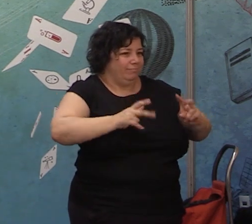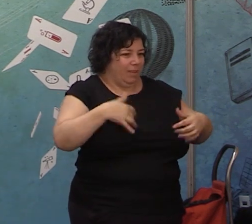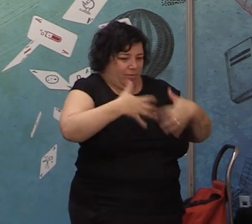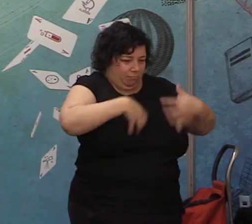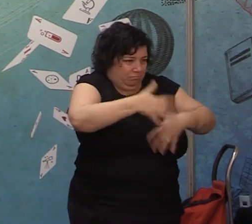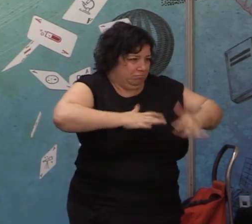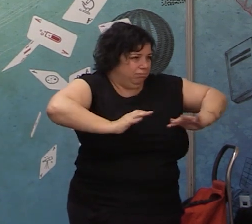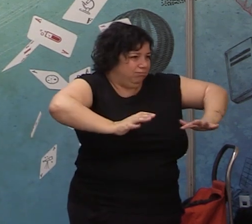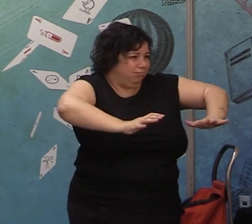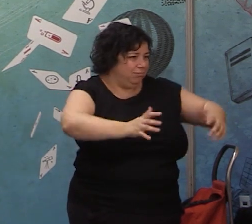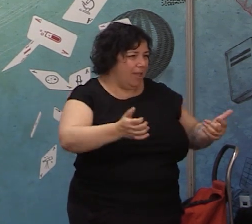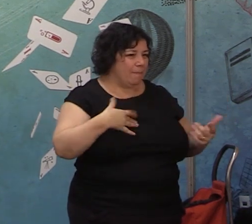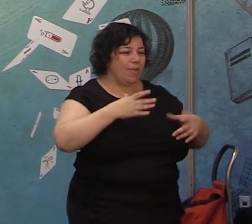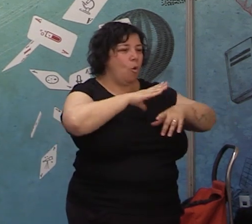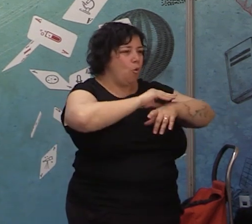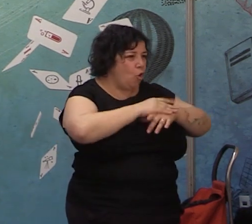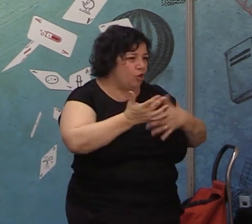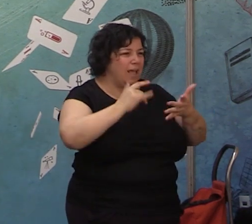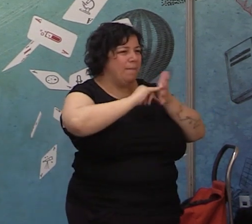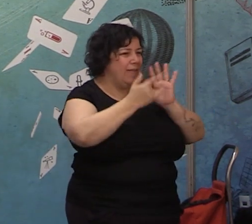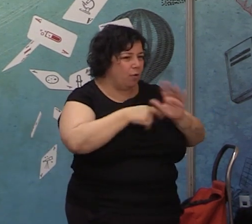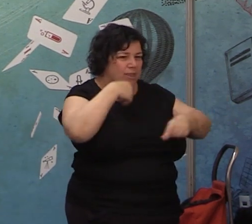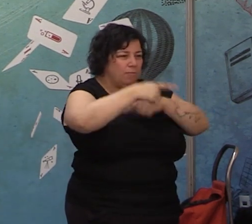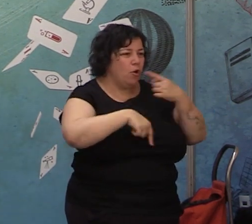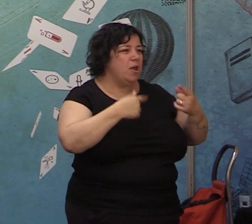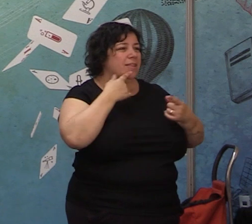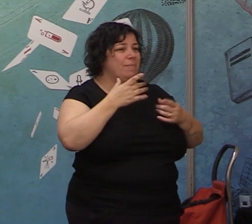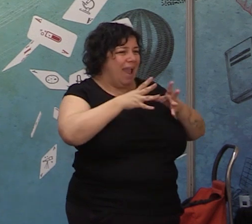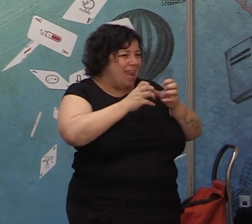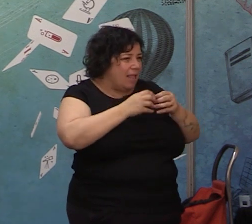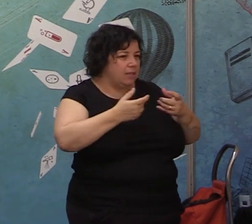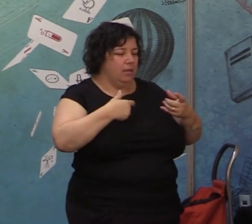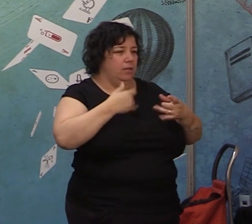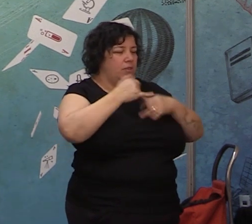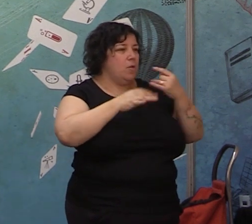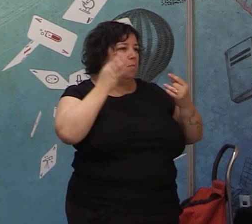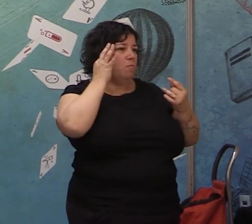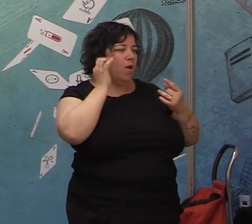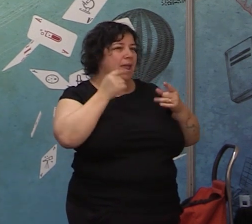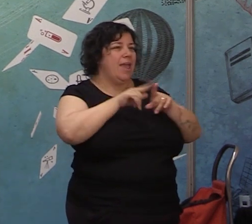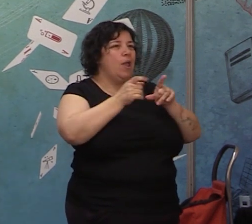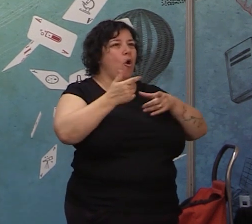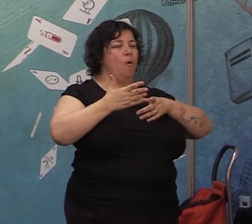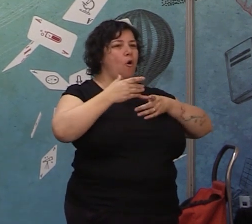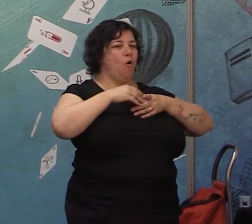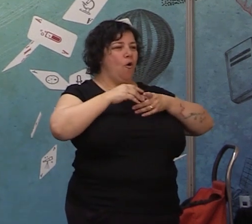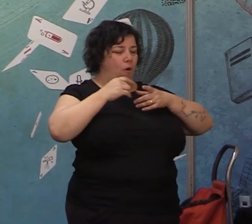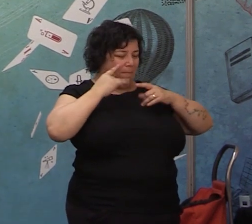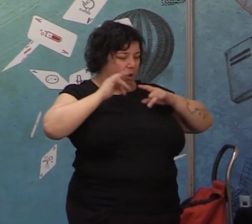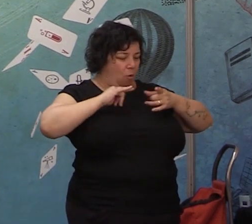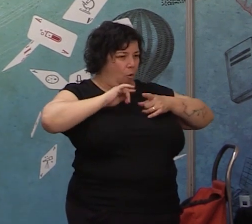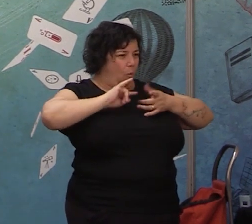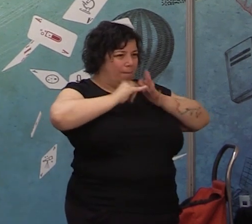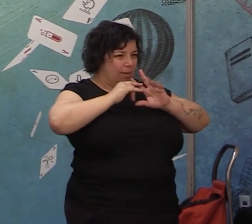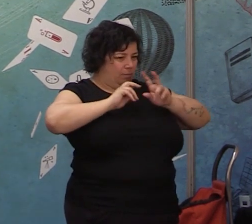el metabolismo de la glucosa, el metabolismo lipídico, y las mujeres como que tienen un reset del